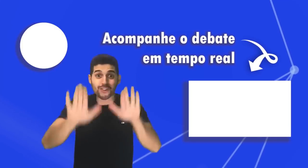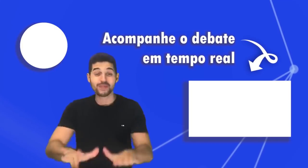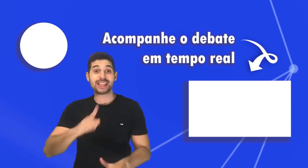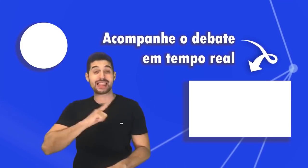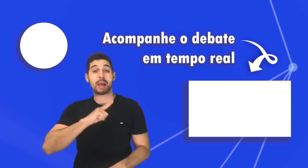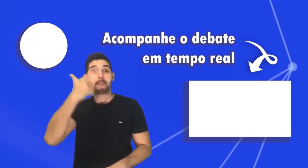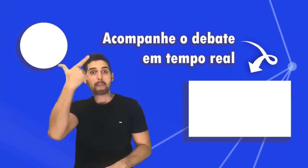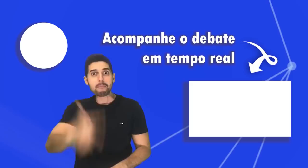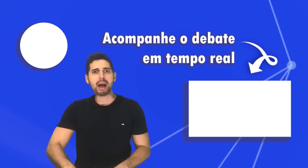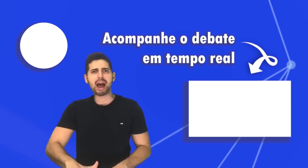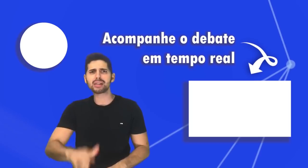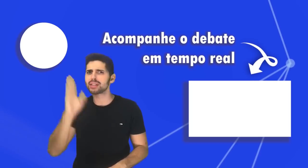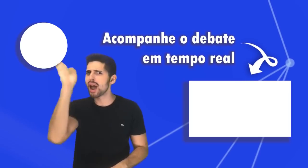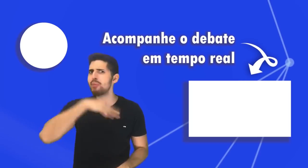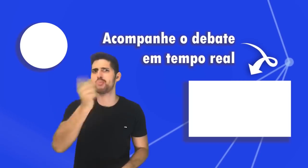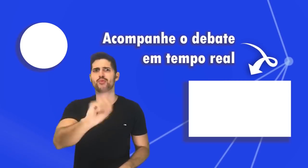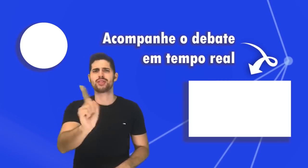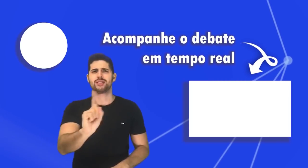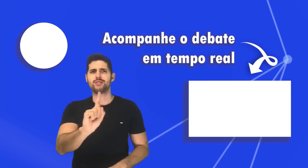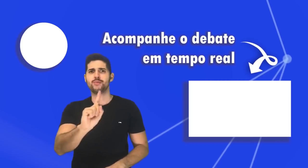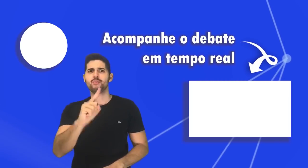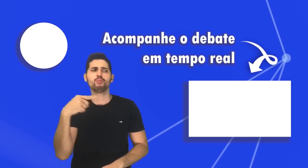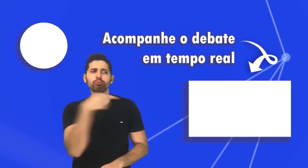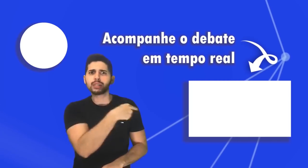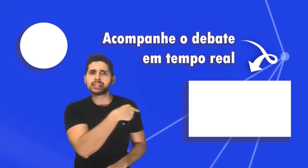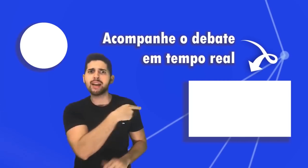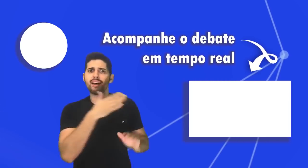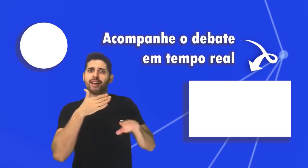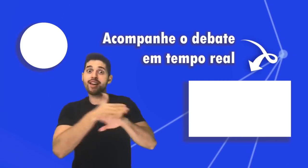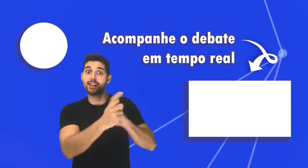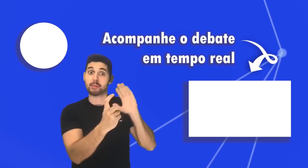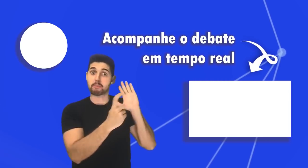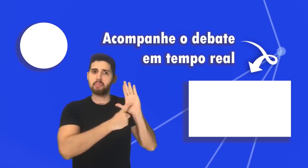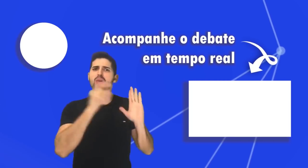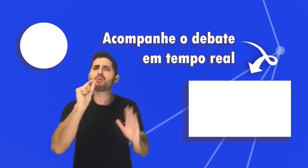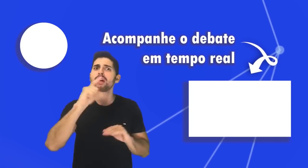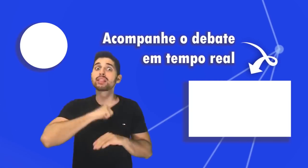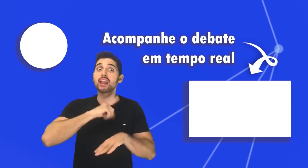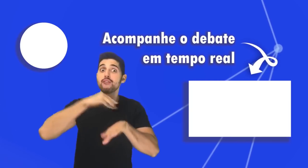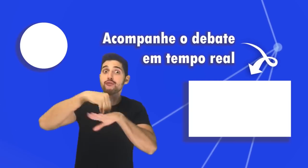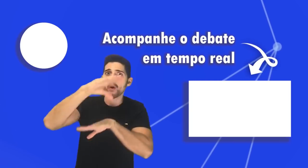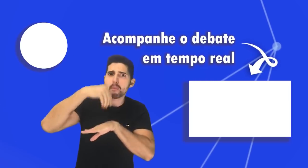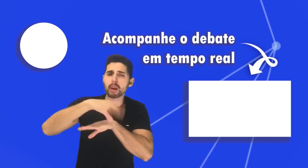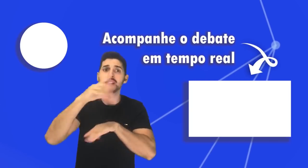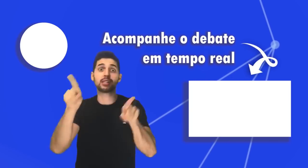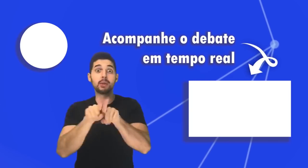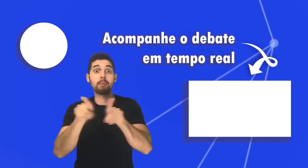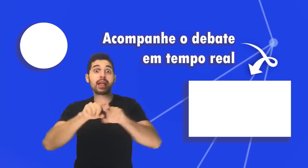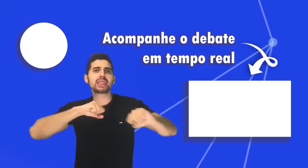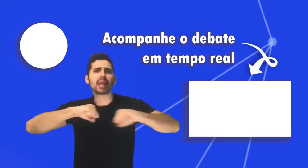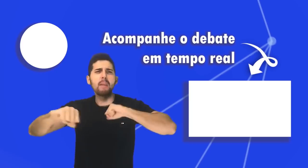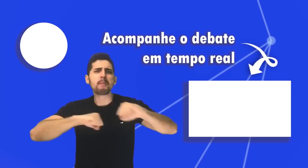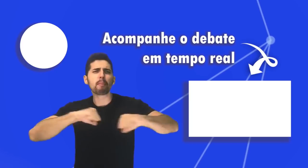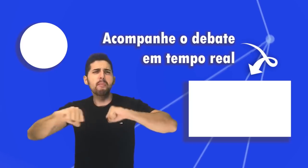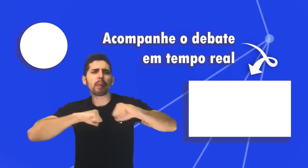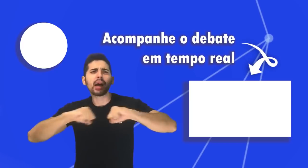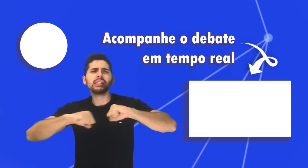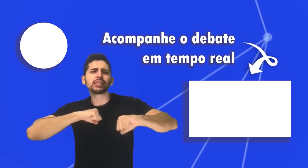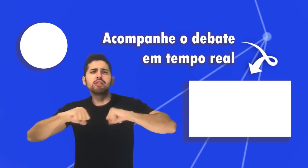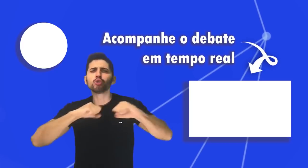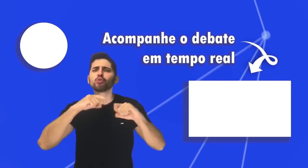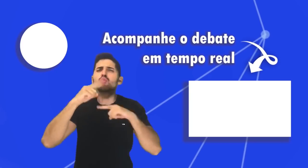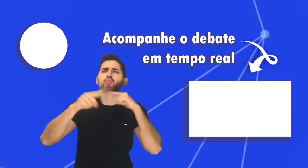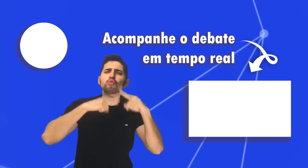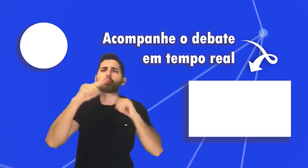todos. Espera aí! Não saia! Tem mais! Ainda não acabou! Clique aqui e vamos te